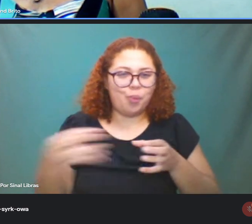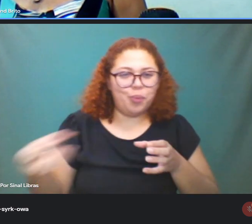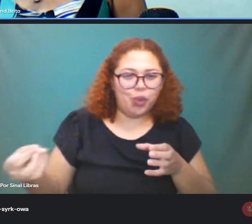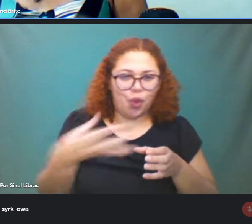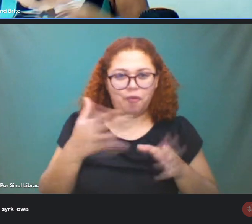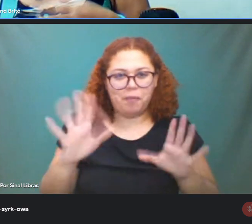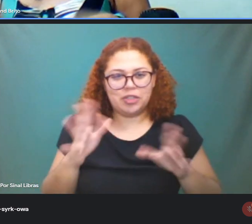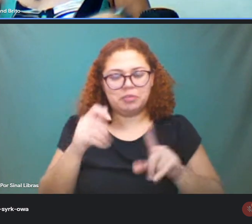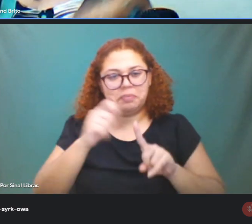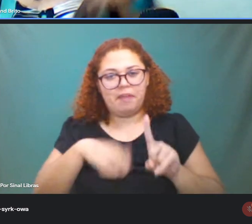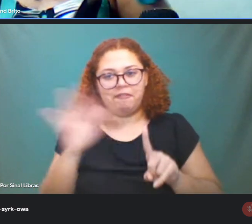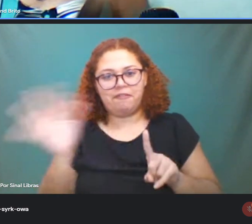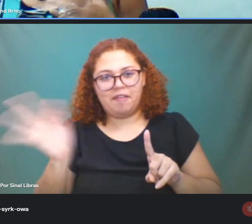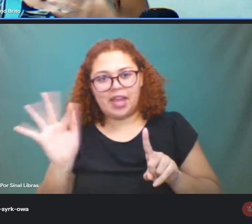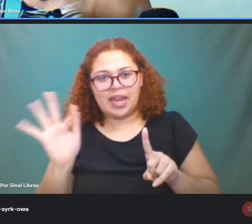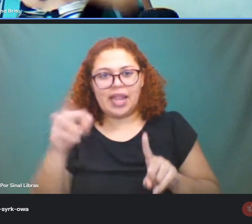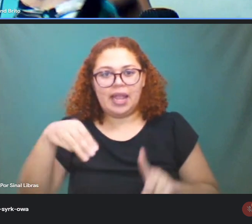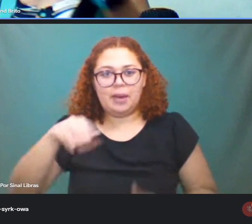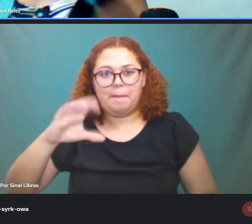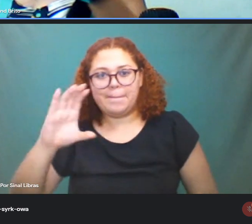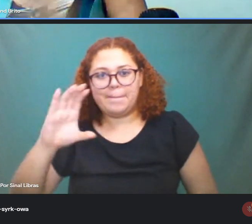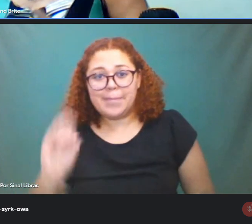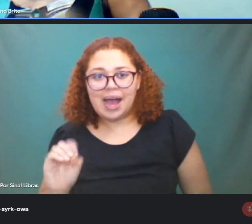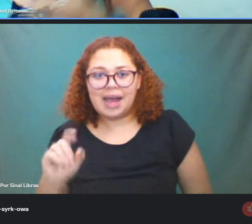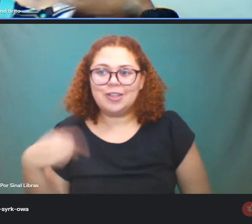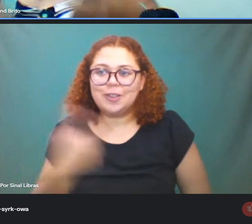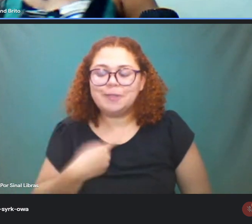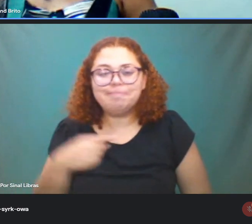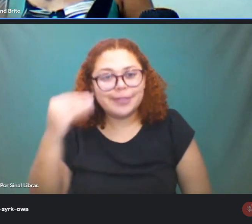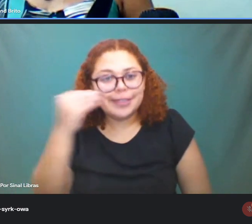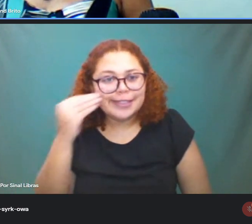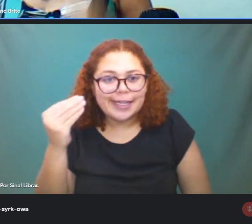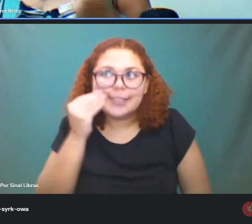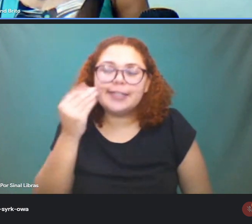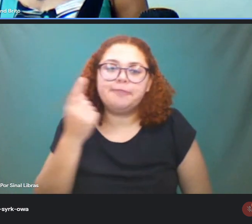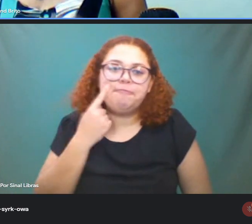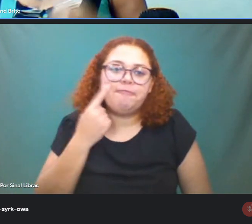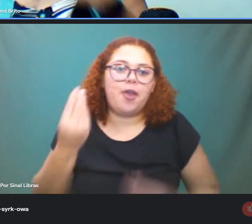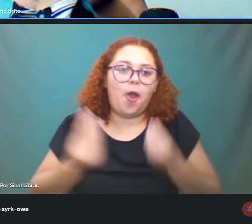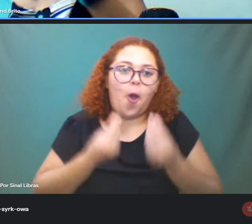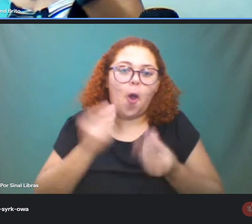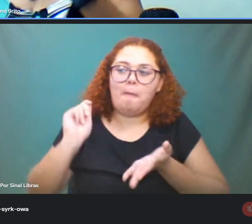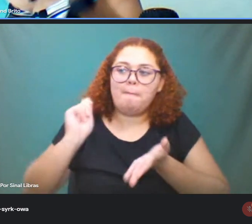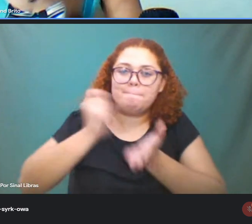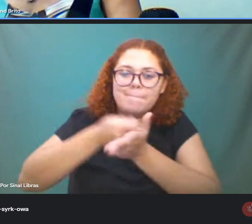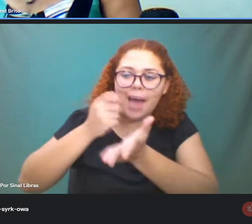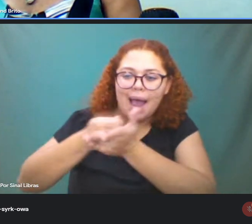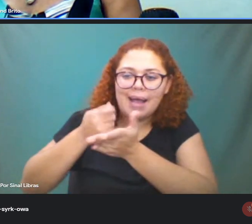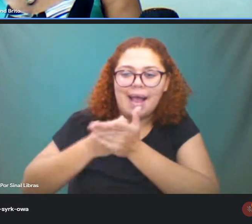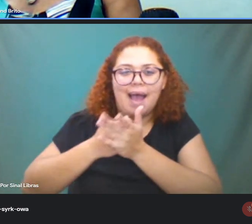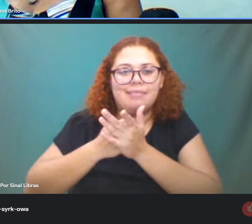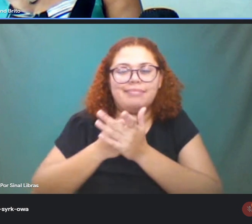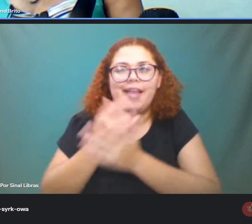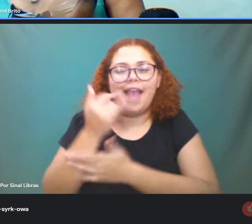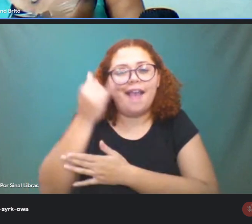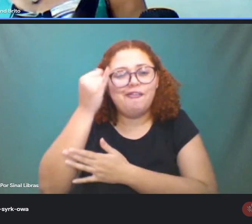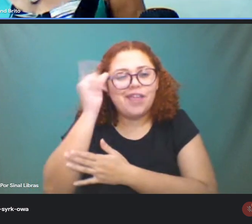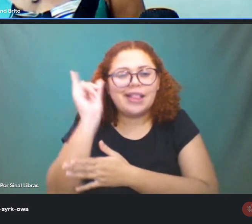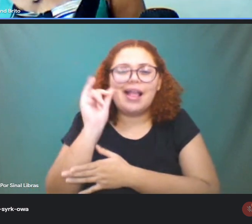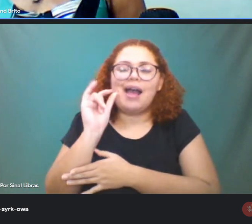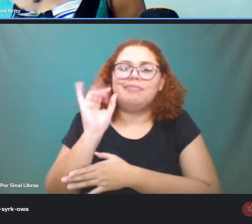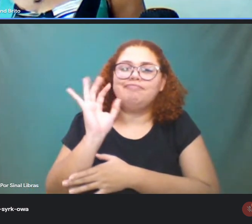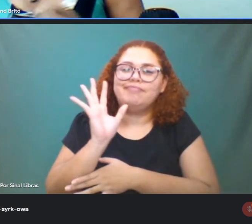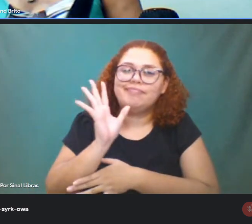desse ano, a gente está tentando ver o que é que pode ser feito para deixar os pagamentos menos demorados, né? Porque quando a